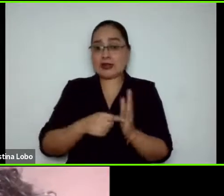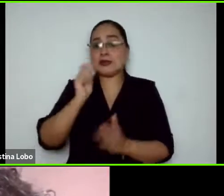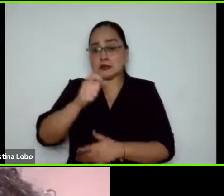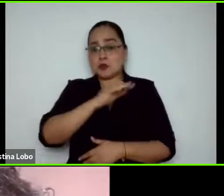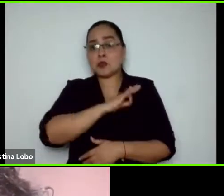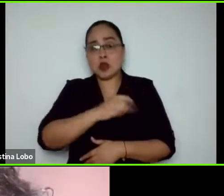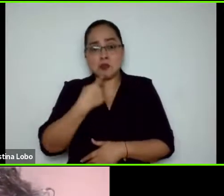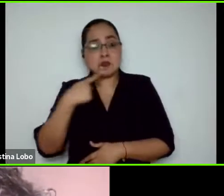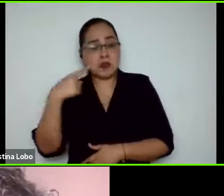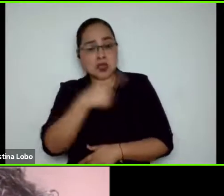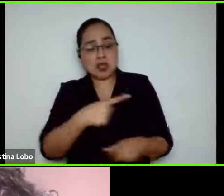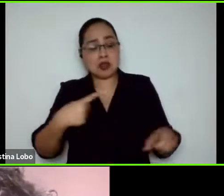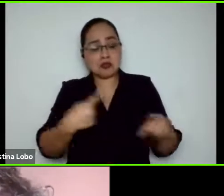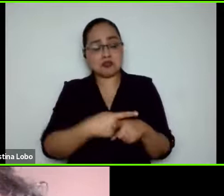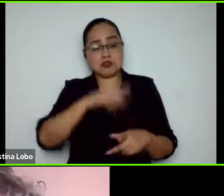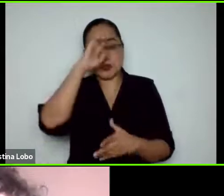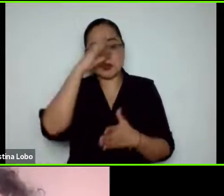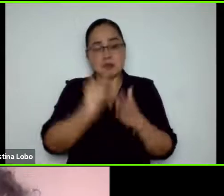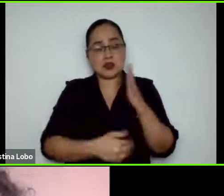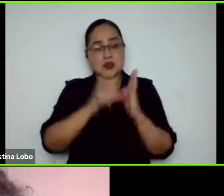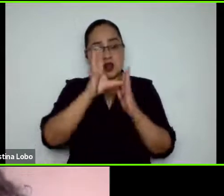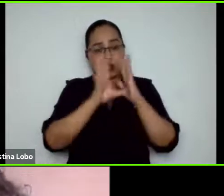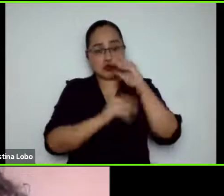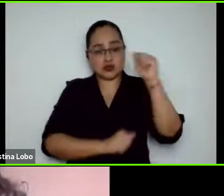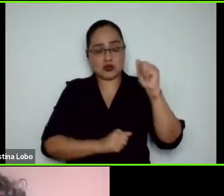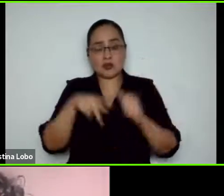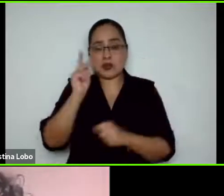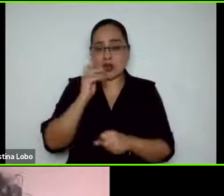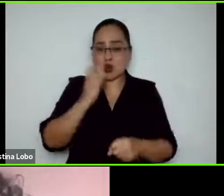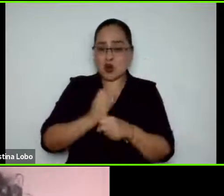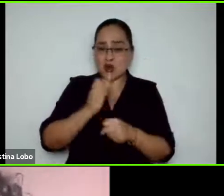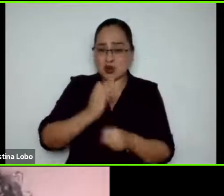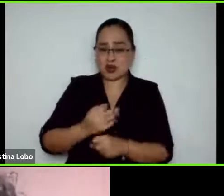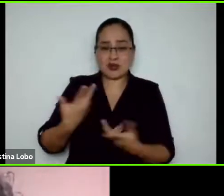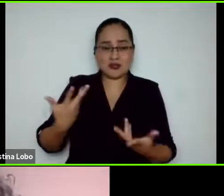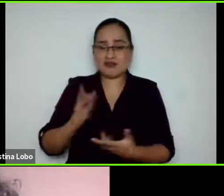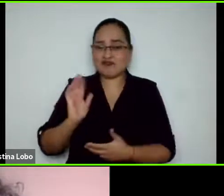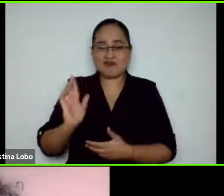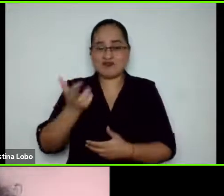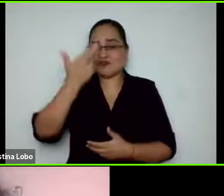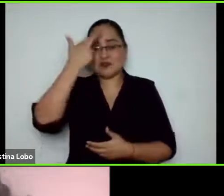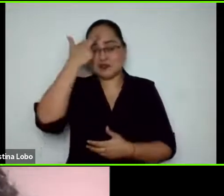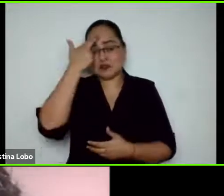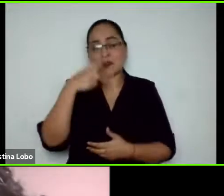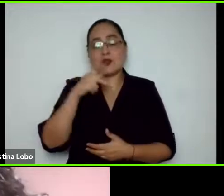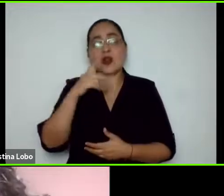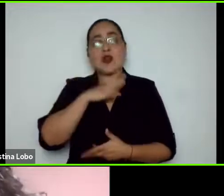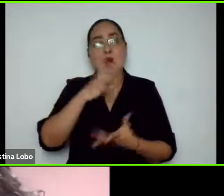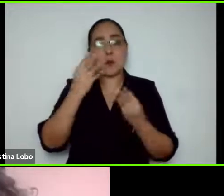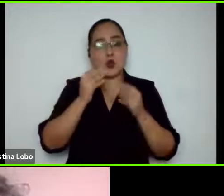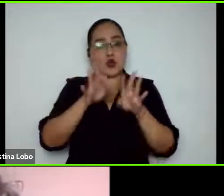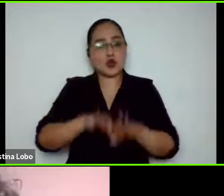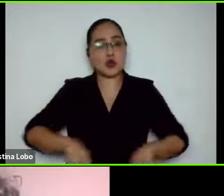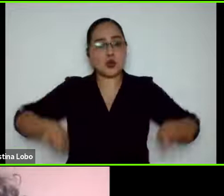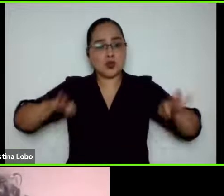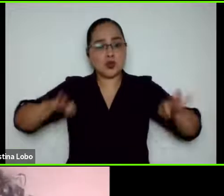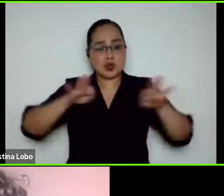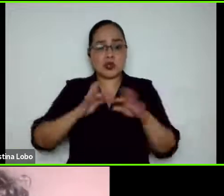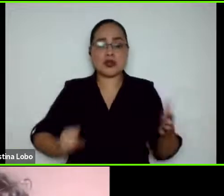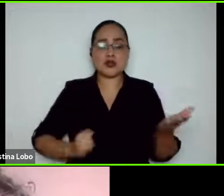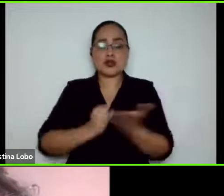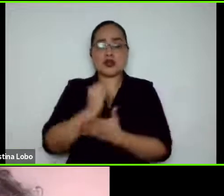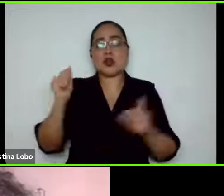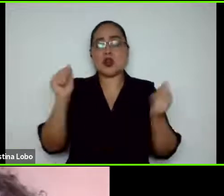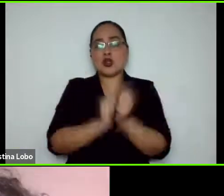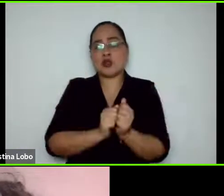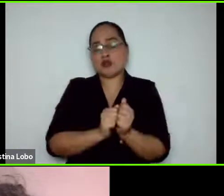acción de inconstitucionalidad. Pero bueno, no recuerdo hasta ahora, pero hay muchas decisiones importantes que han llegado a través de acciones de